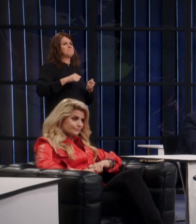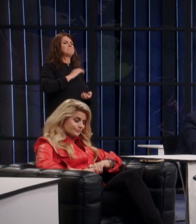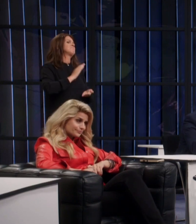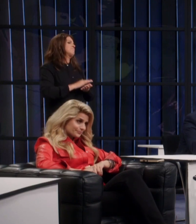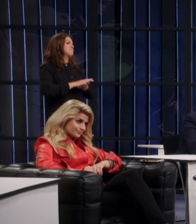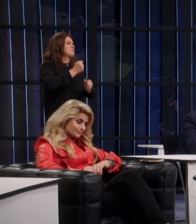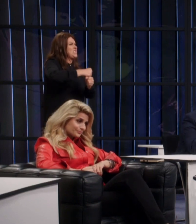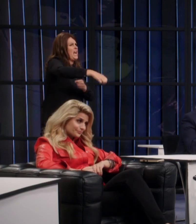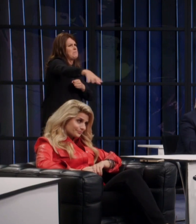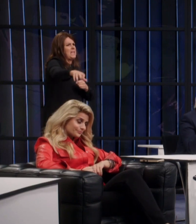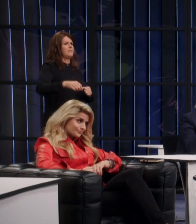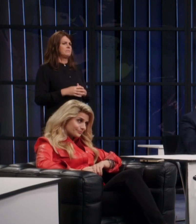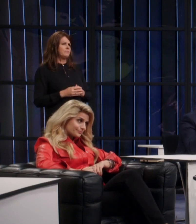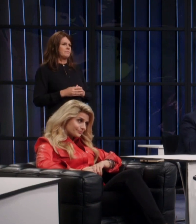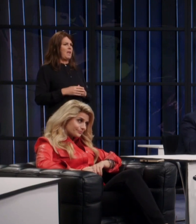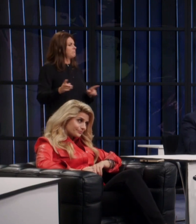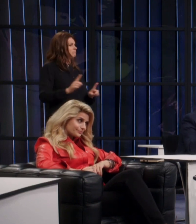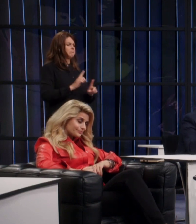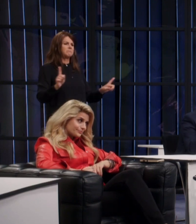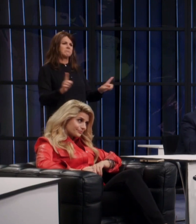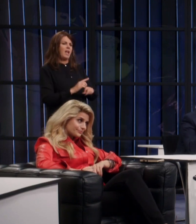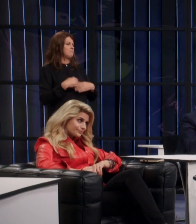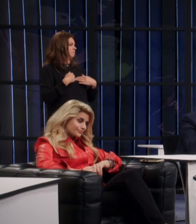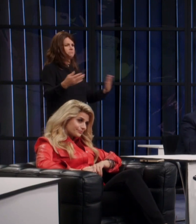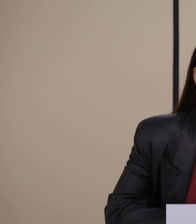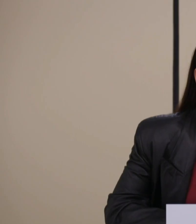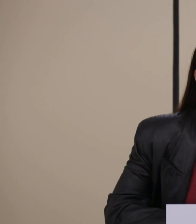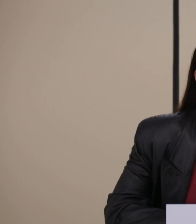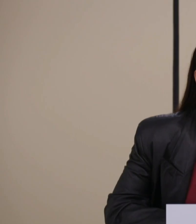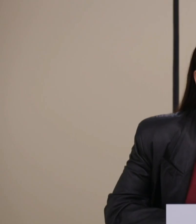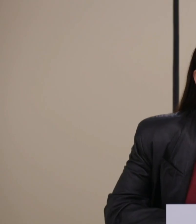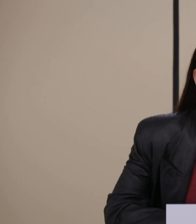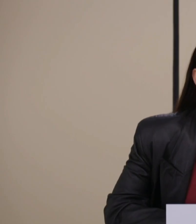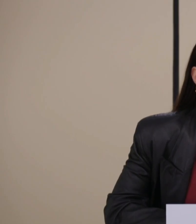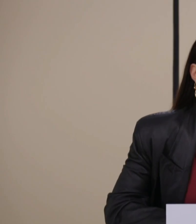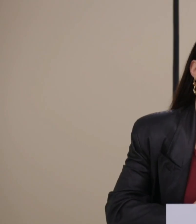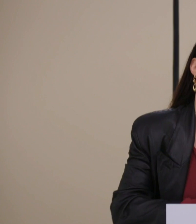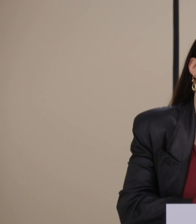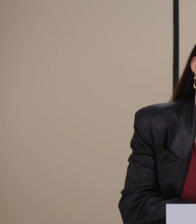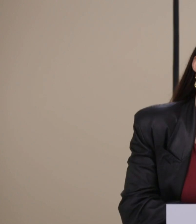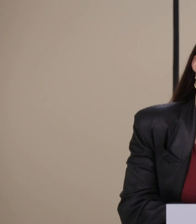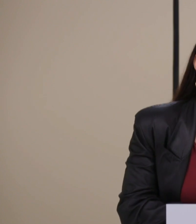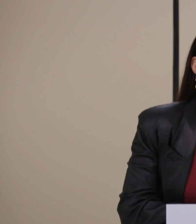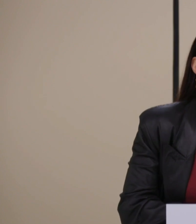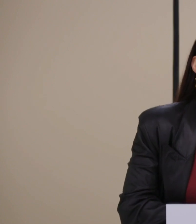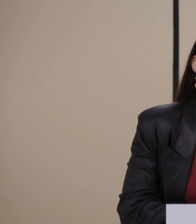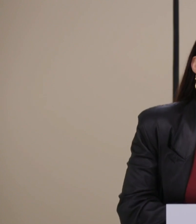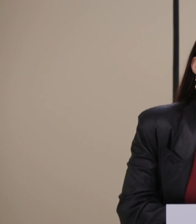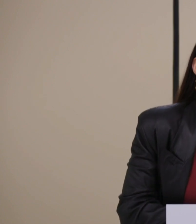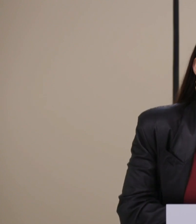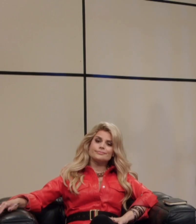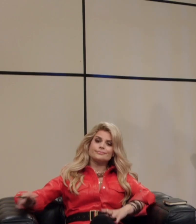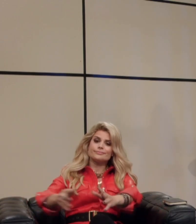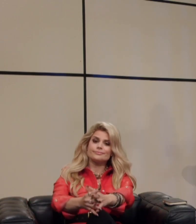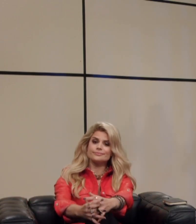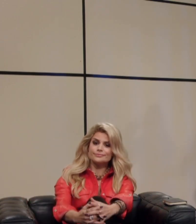takenpakket om ons daarmee bezig te houden met financiële gevolgen. Dat kunt u ook zien in deze grafiek